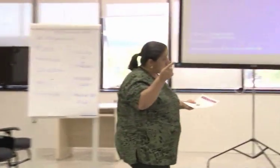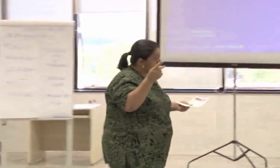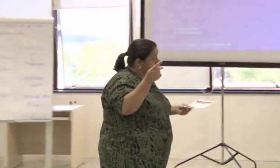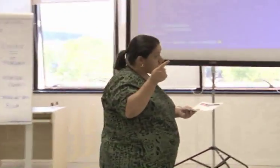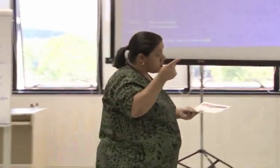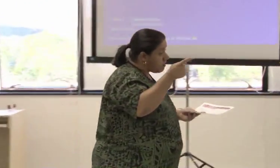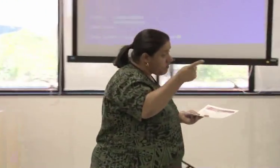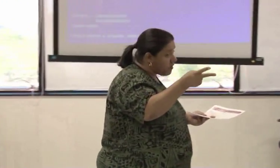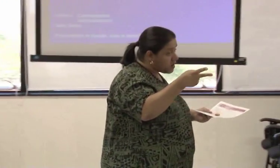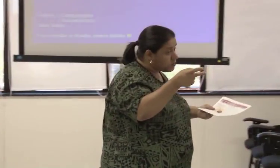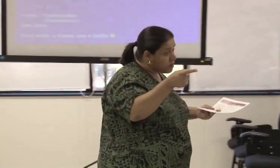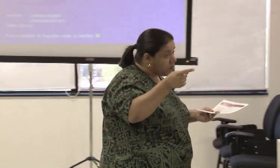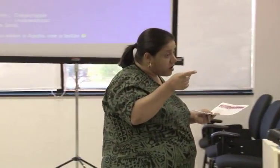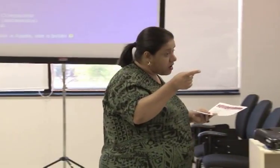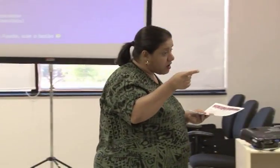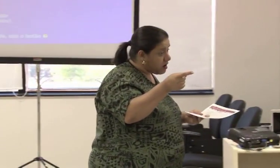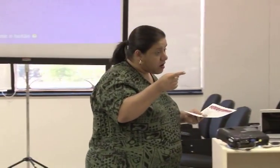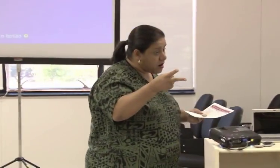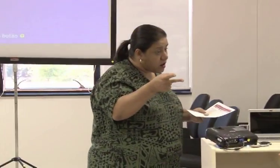Dinheiro. Vende para fora.